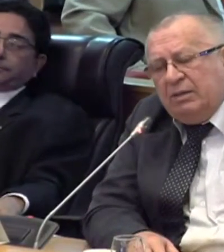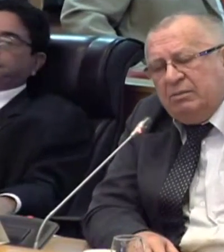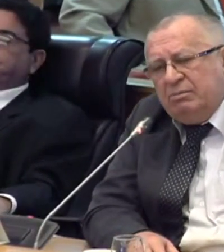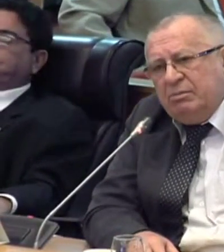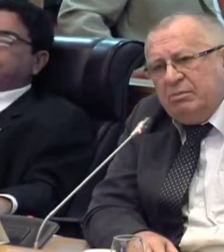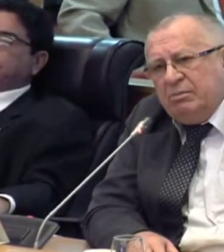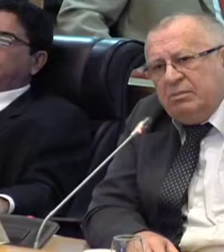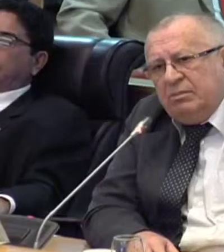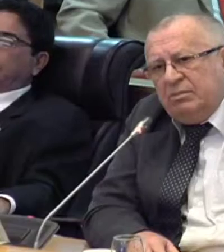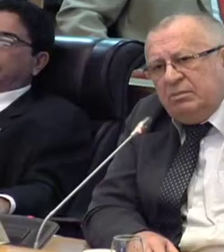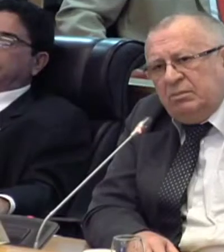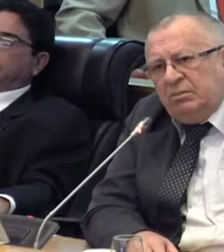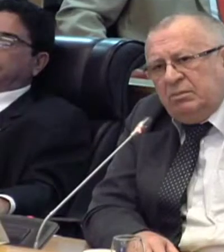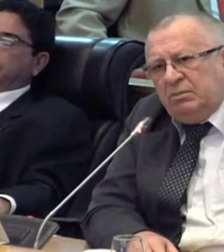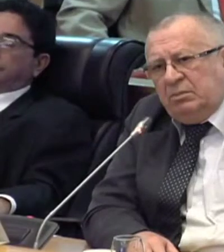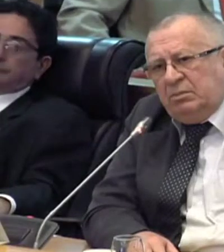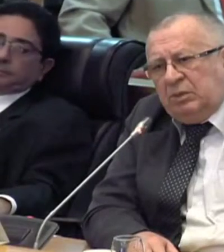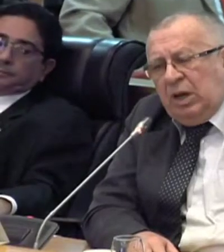embarcar.